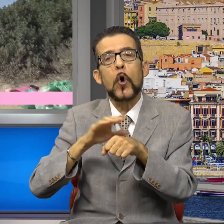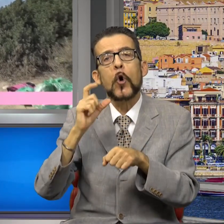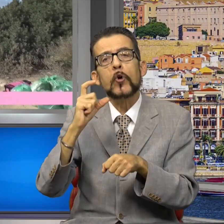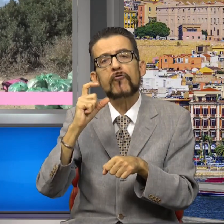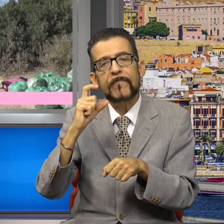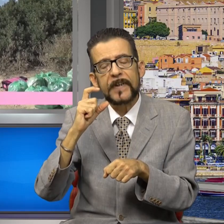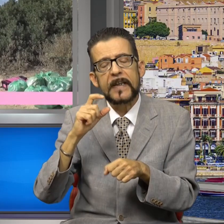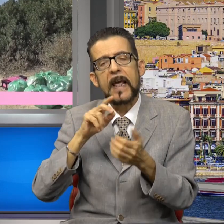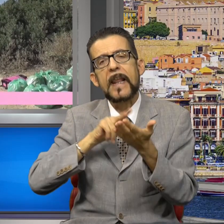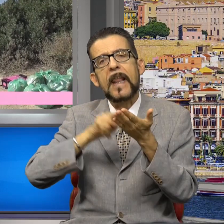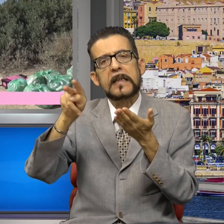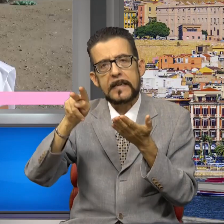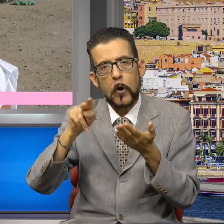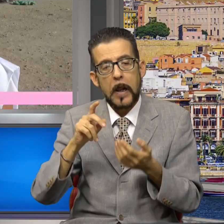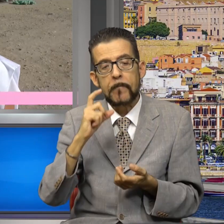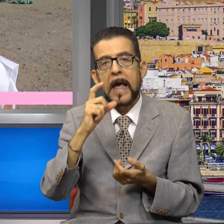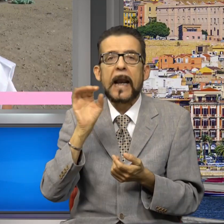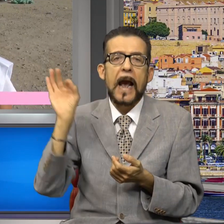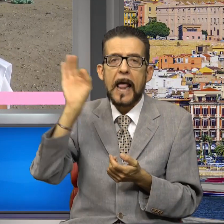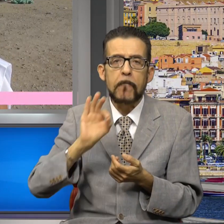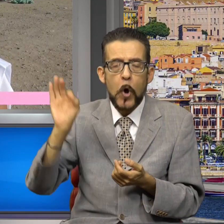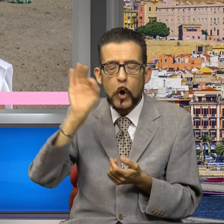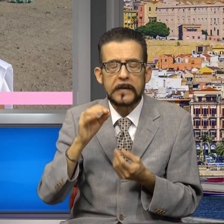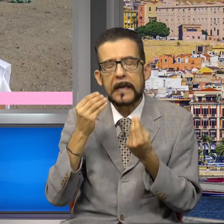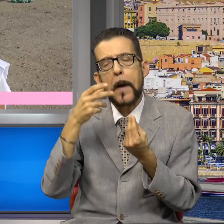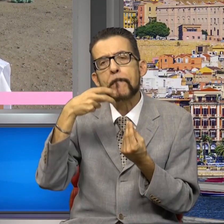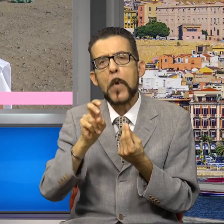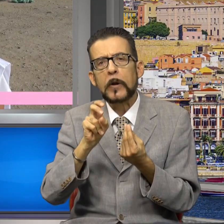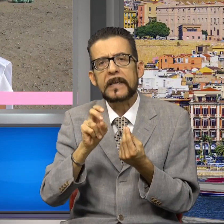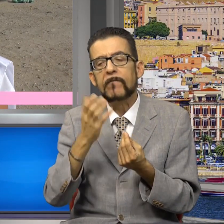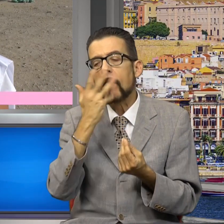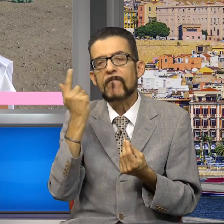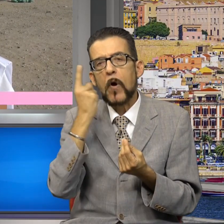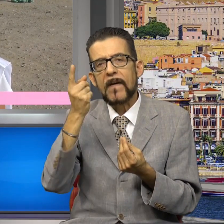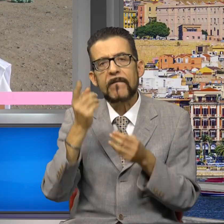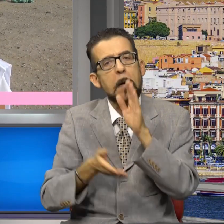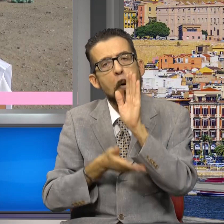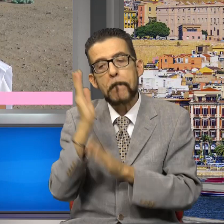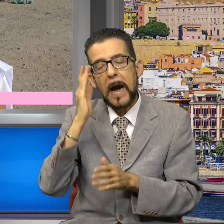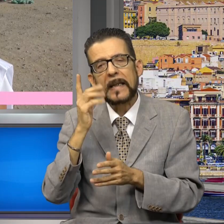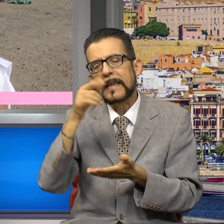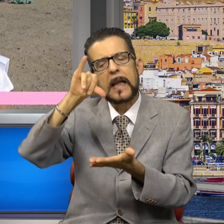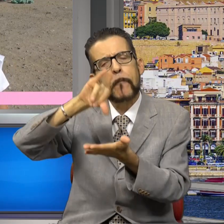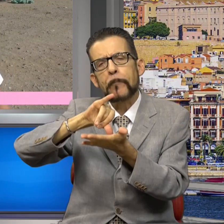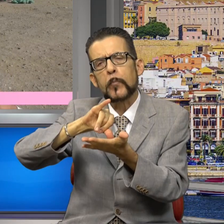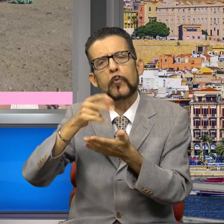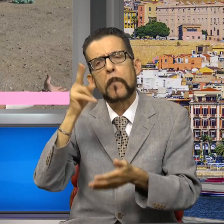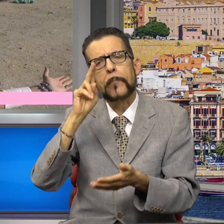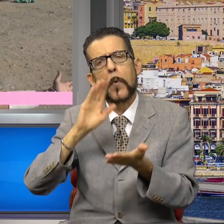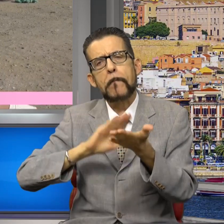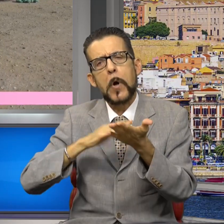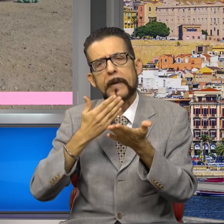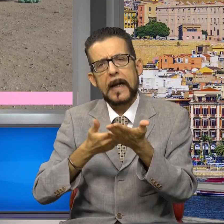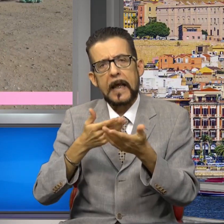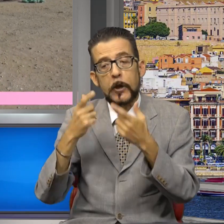Calamosca un po' perché abbiamo comunque volevamo comunque partire da un punto cardine della città, forse anche perché è